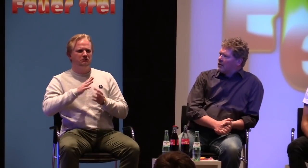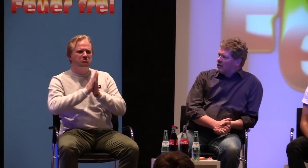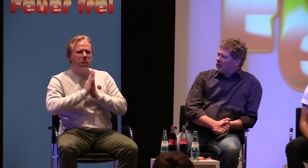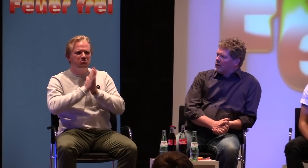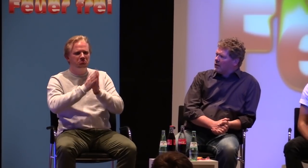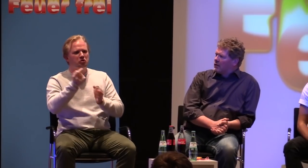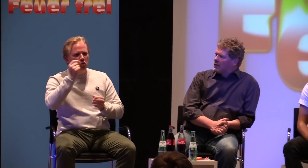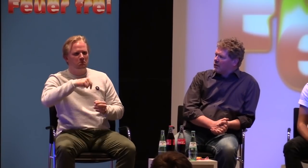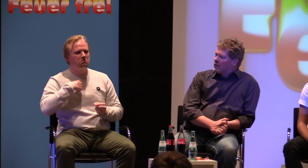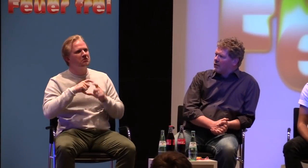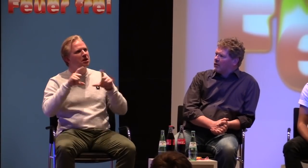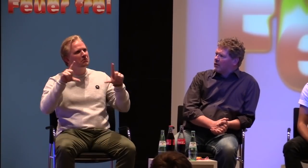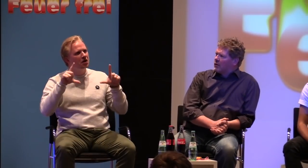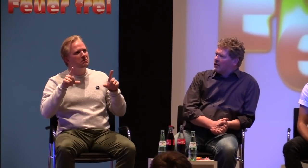auch Mitglied bei der VGKU